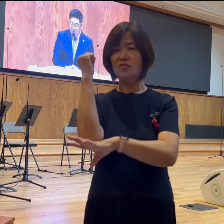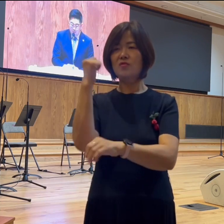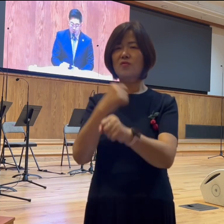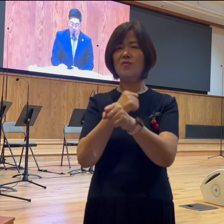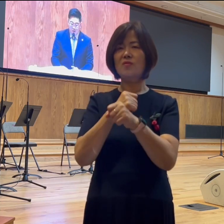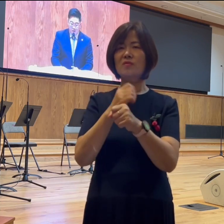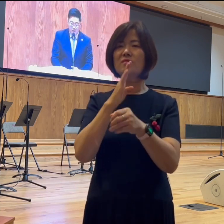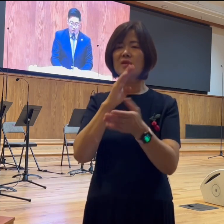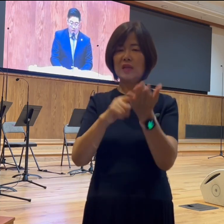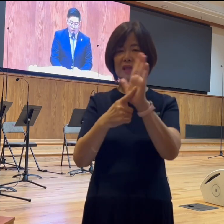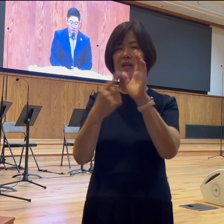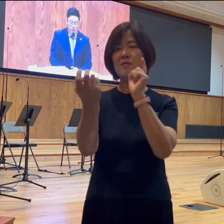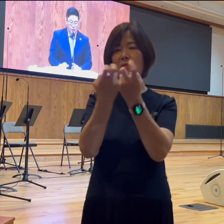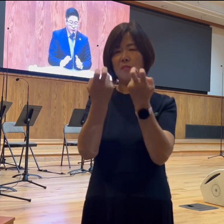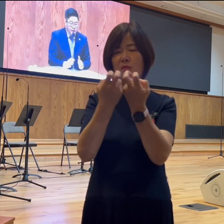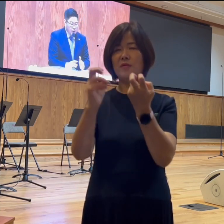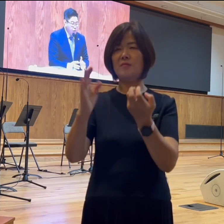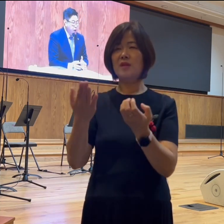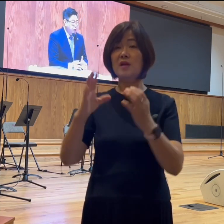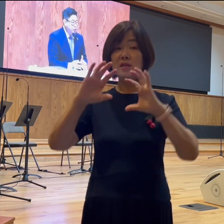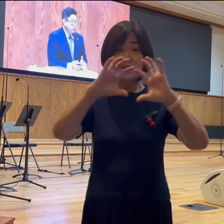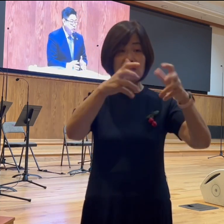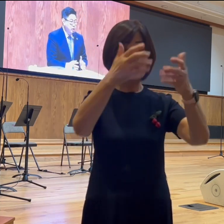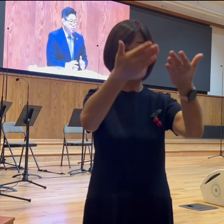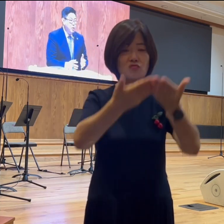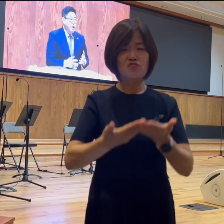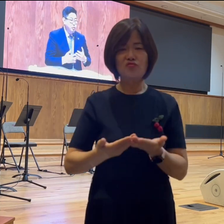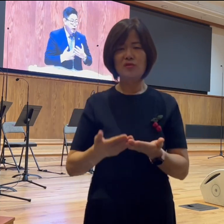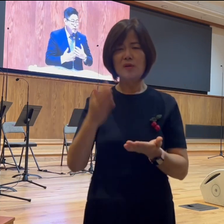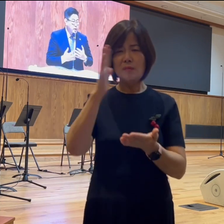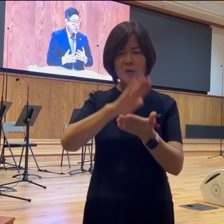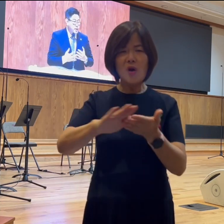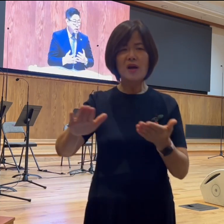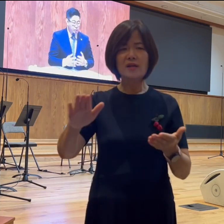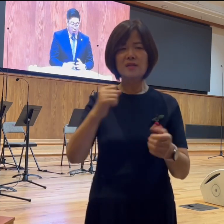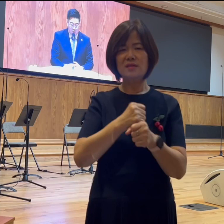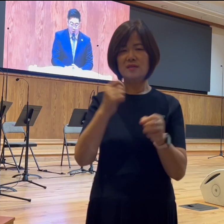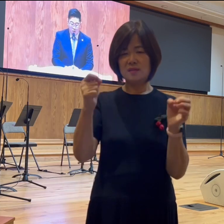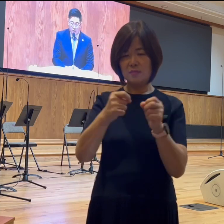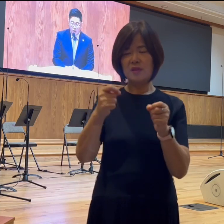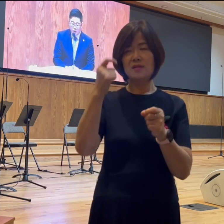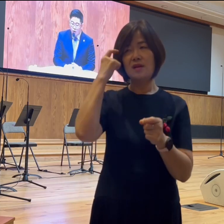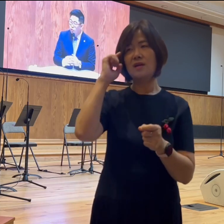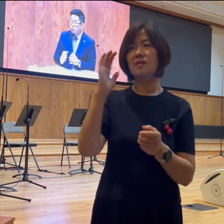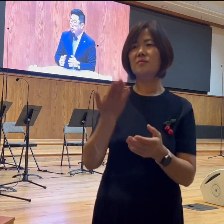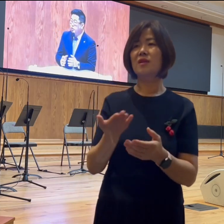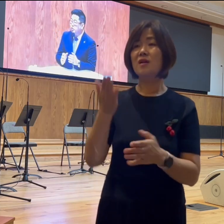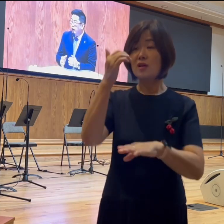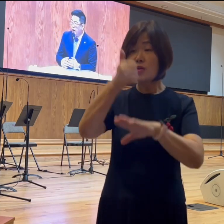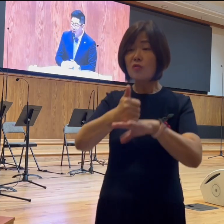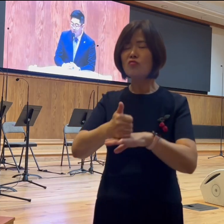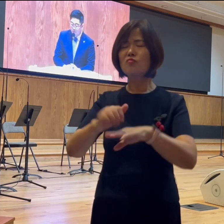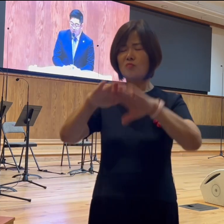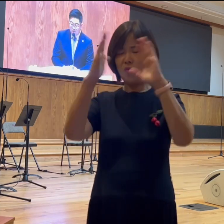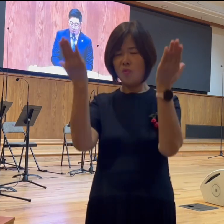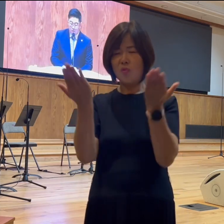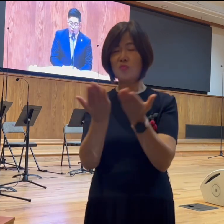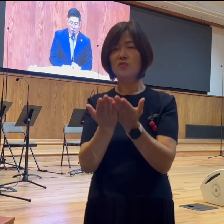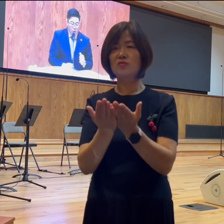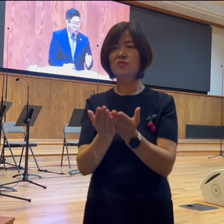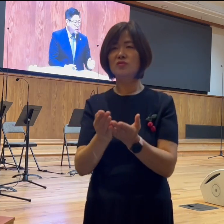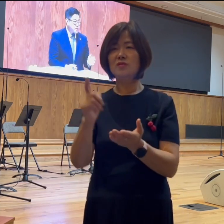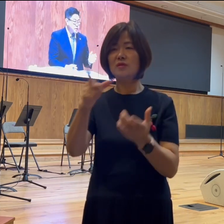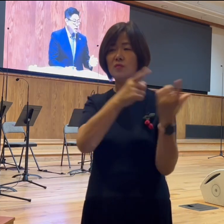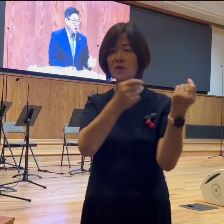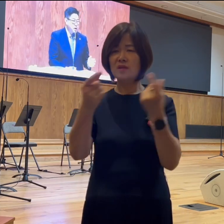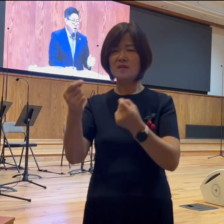방법입니다. 그리고 세상이 우리에게 주는 평안을 우리가 잠깐 생각해 보면 결국 그것들도 다 이런